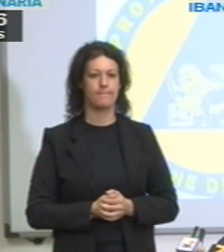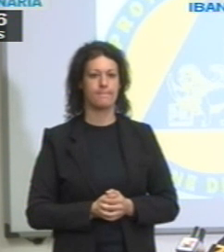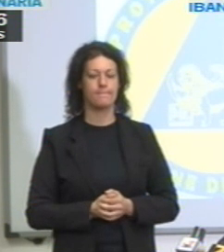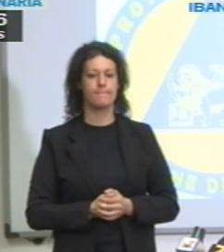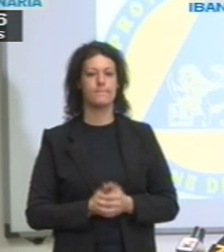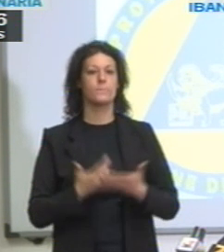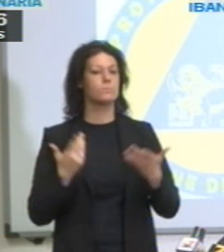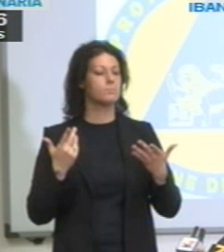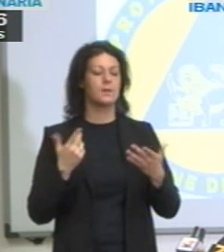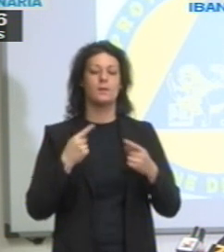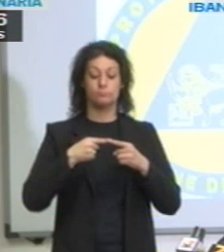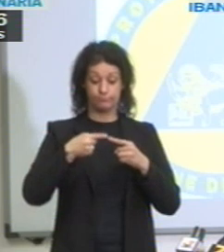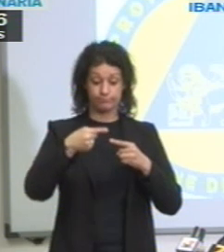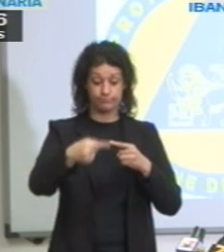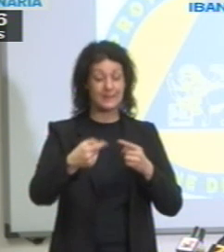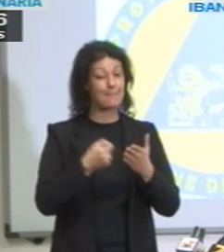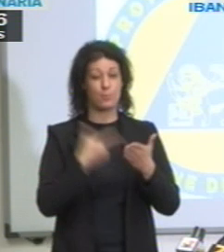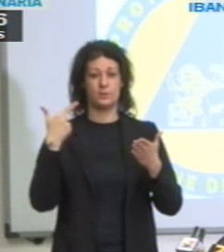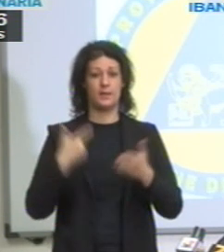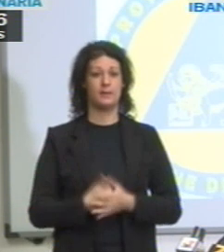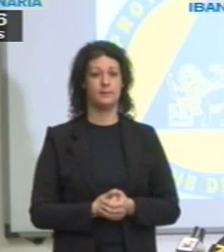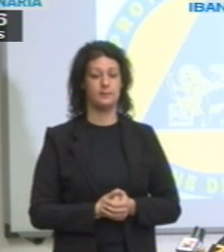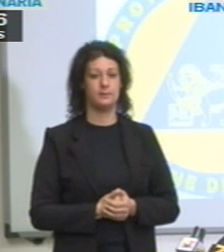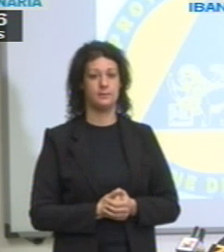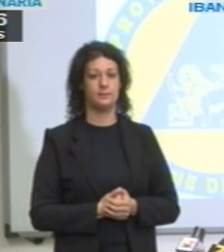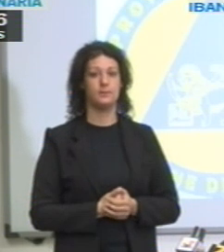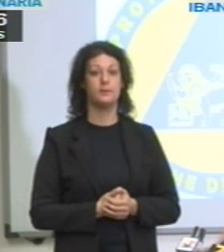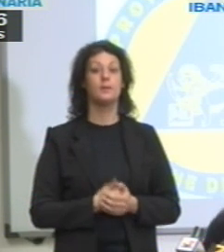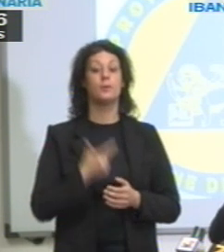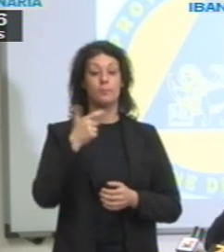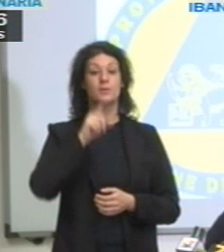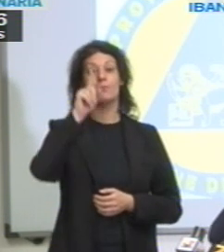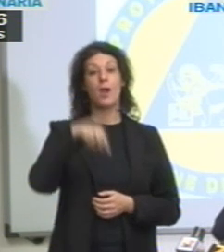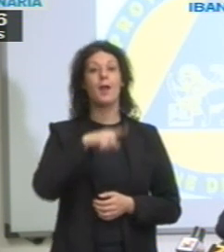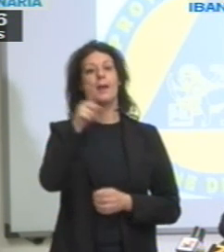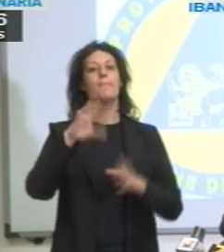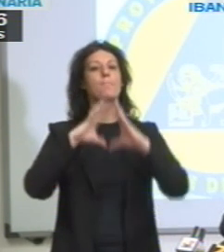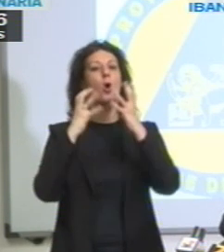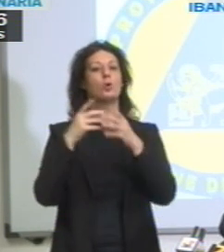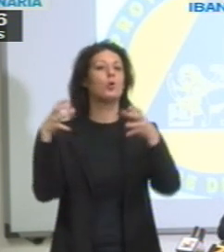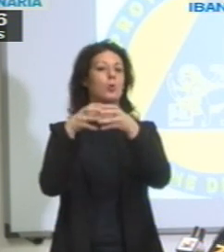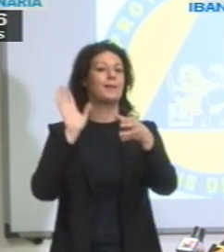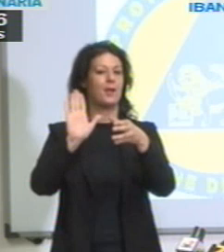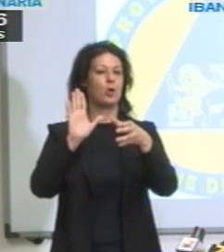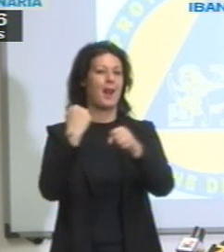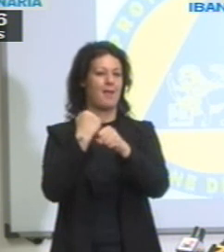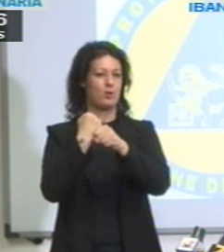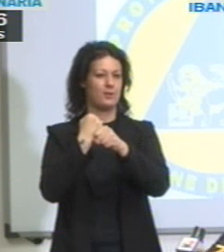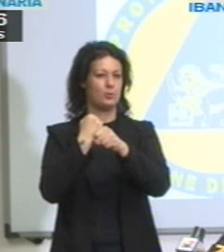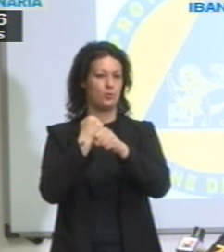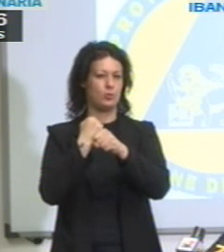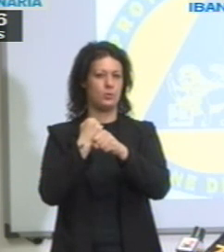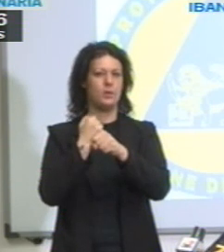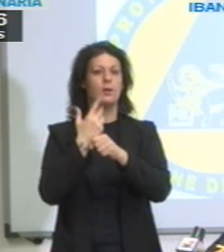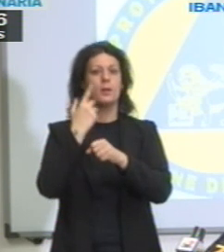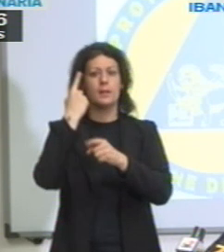saranno fondamentali i prossimi giorni, anche perché loro, il mondo degli operatori, mettendo in centro anche questi, hanno necessità di